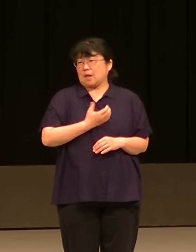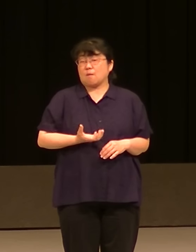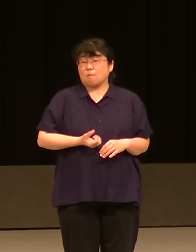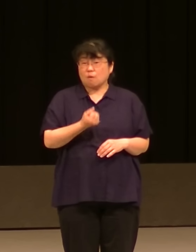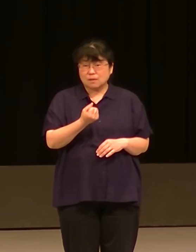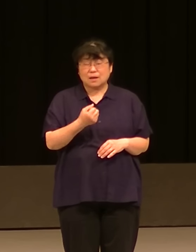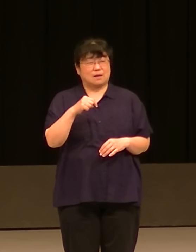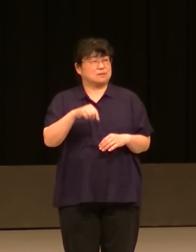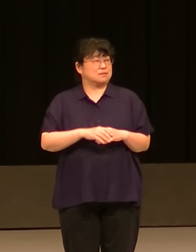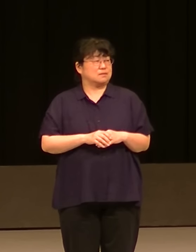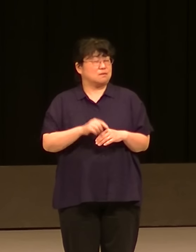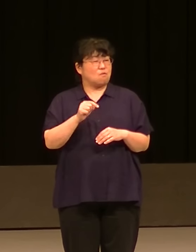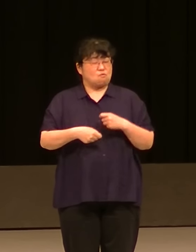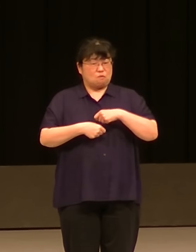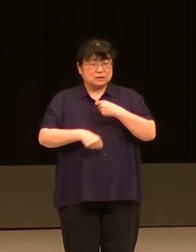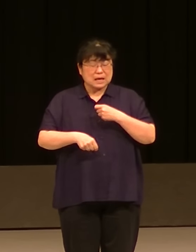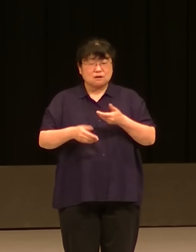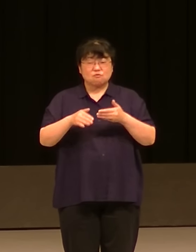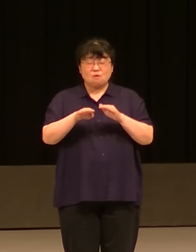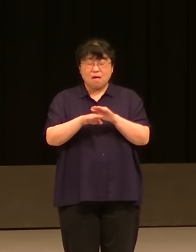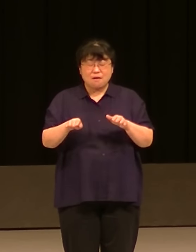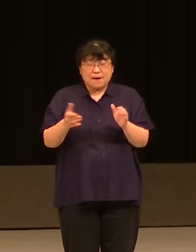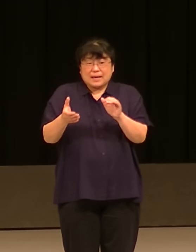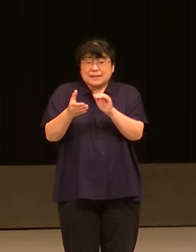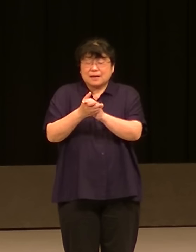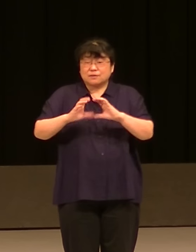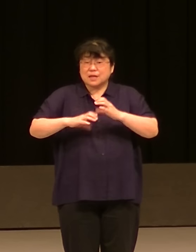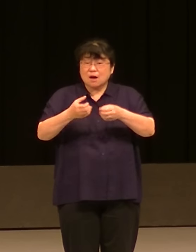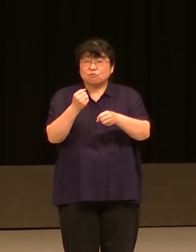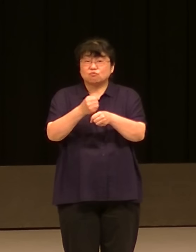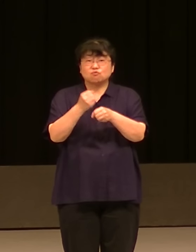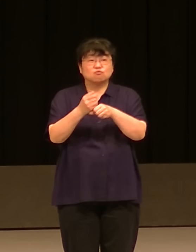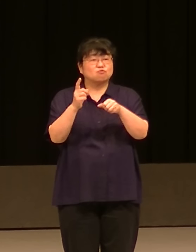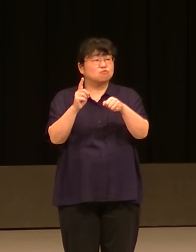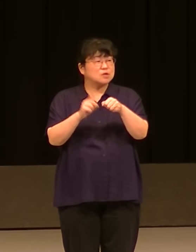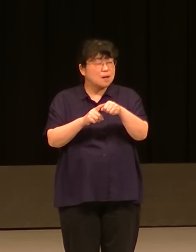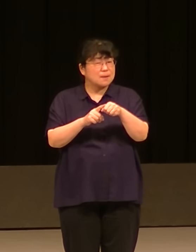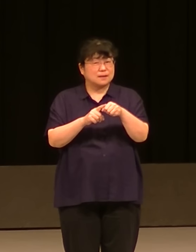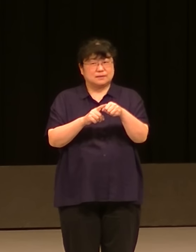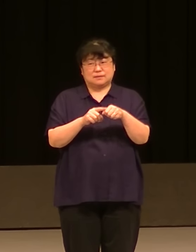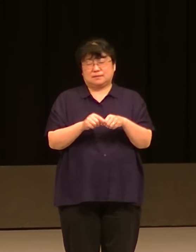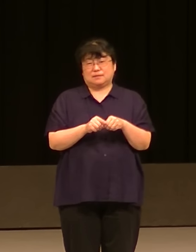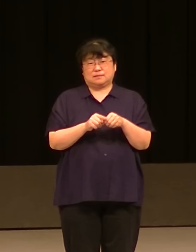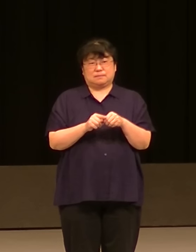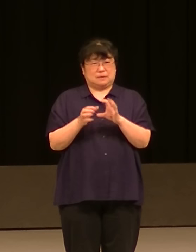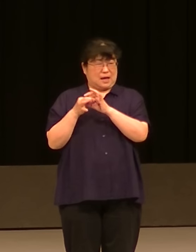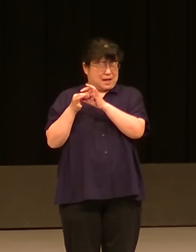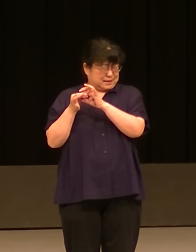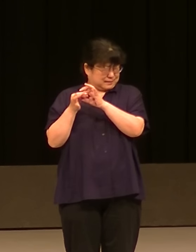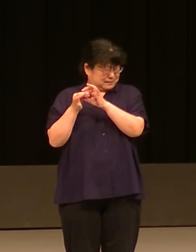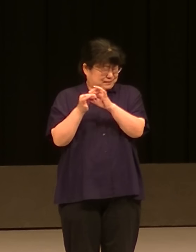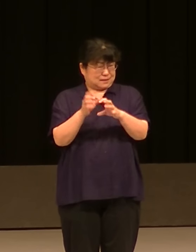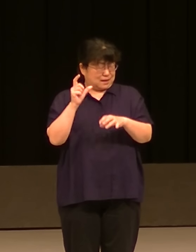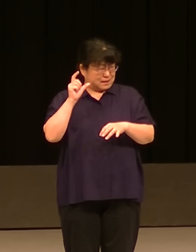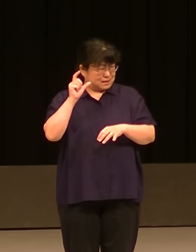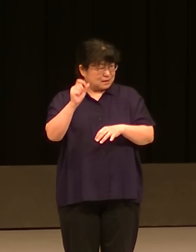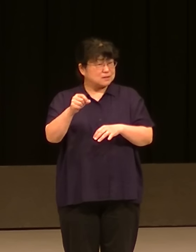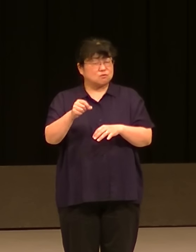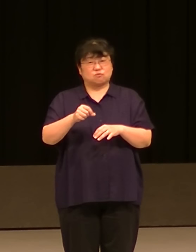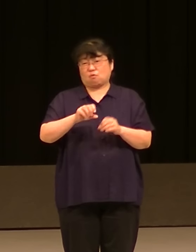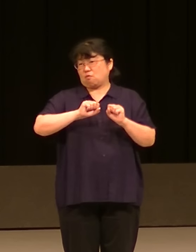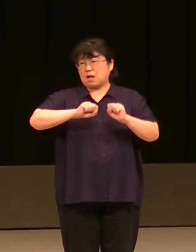この、正義と平和が抱き合う世界を作るために、この、永久に、武力行使を